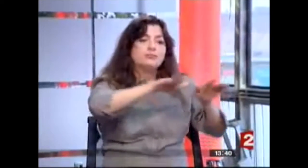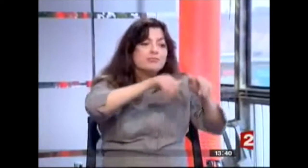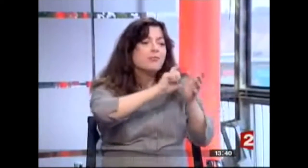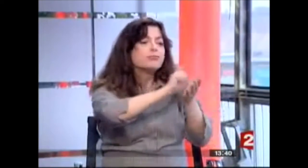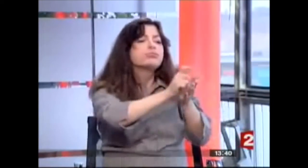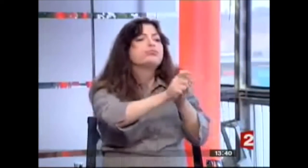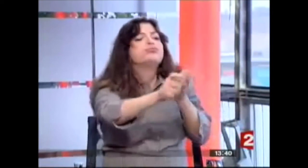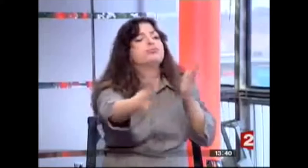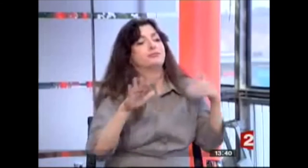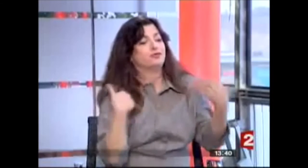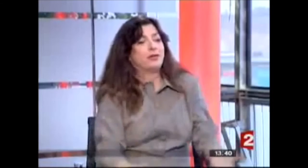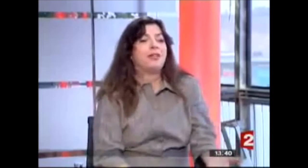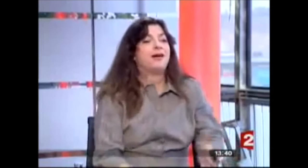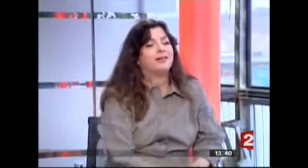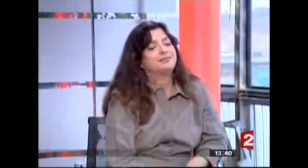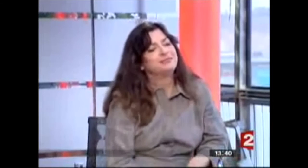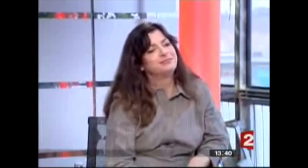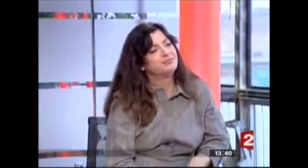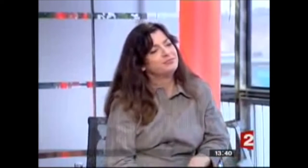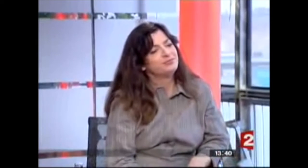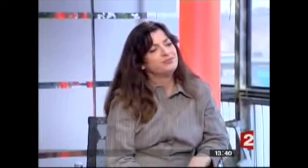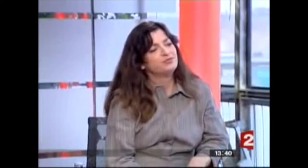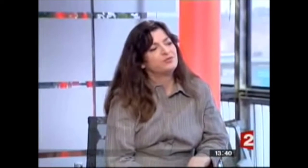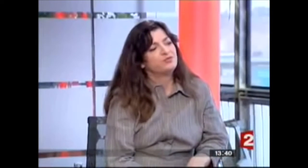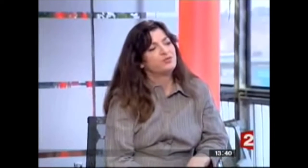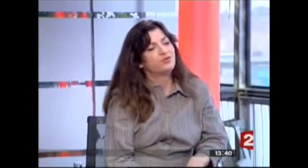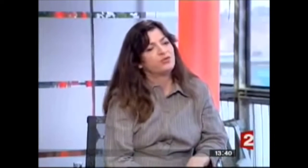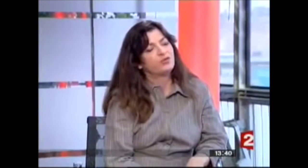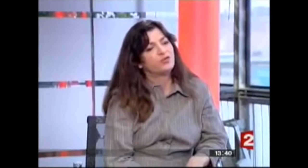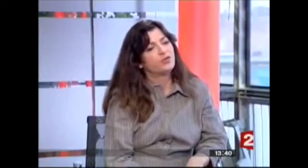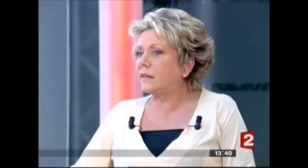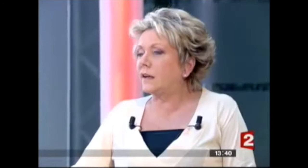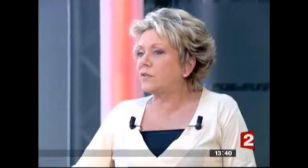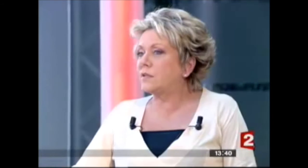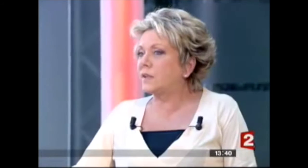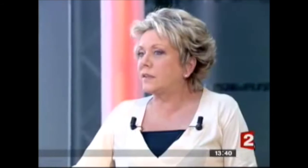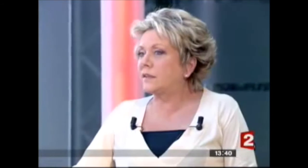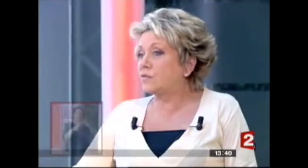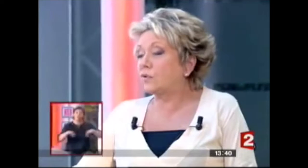de la culture sourde et de la langue des signes. Et l'IVT existe depuis 30 ans. Et dans la salle, il y a aussi bien des sourds que des